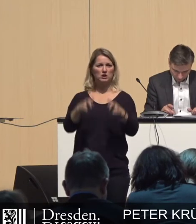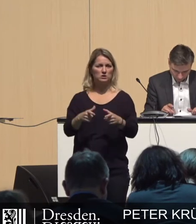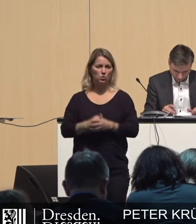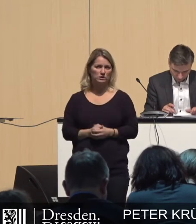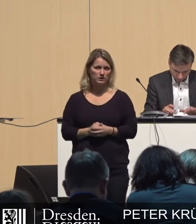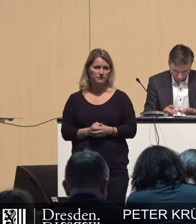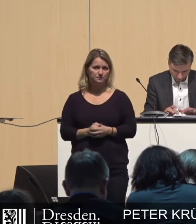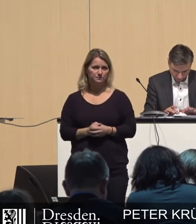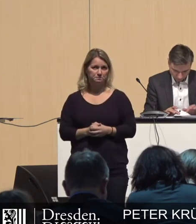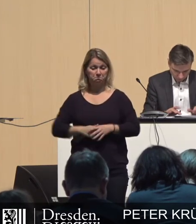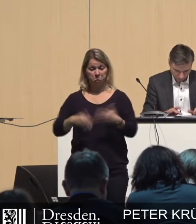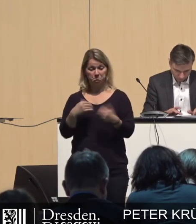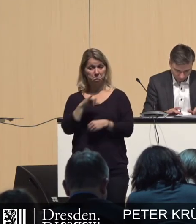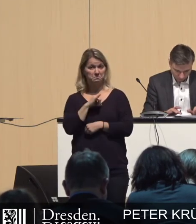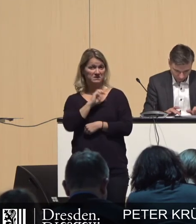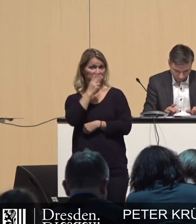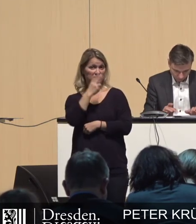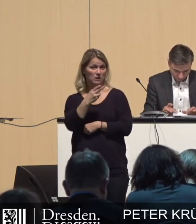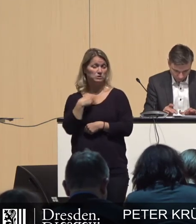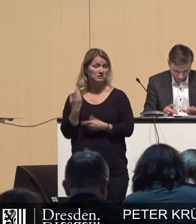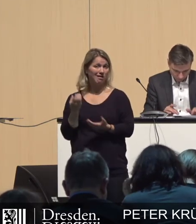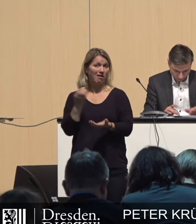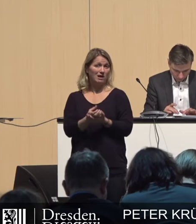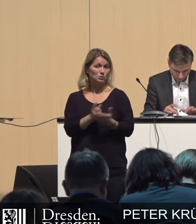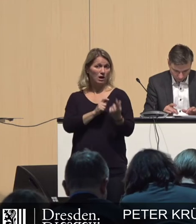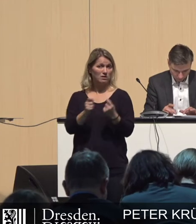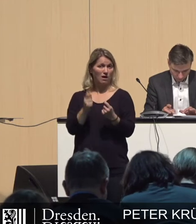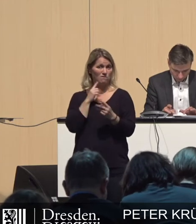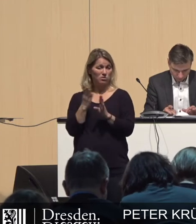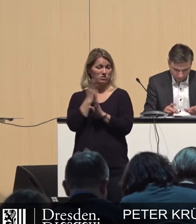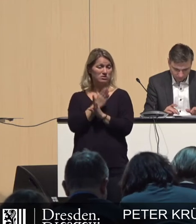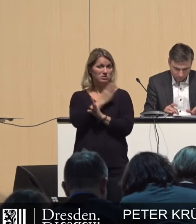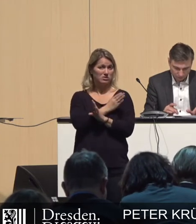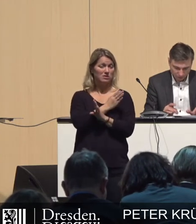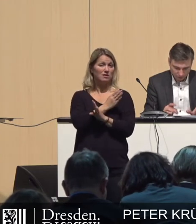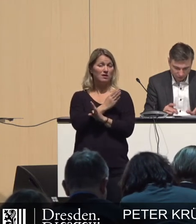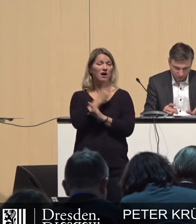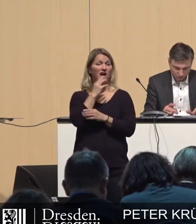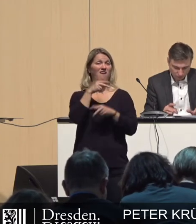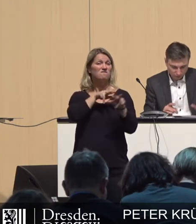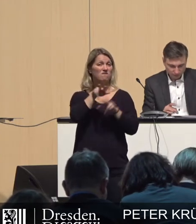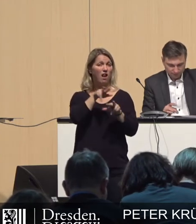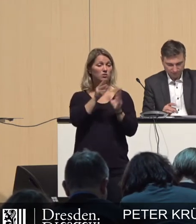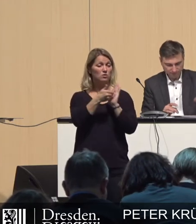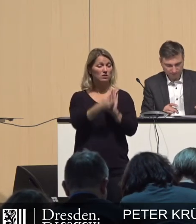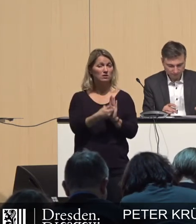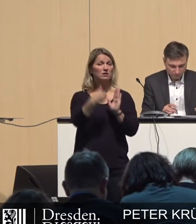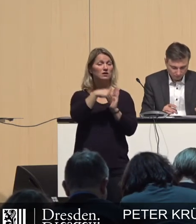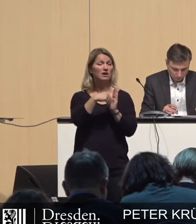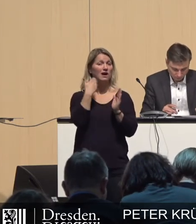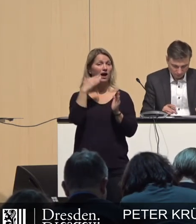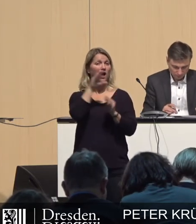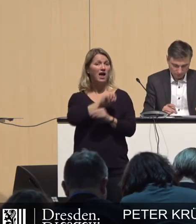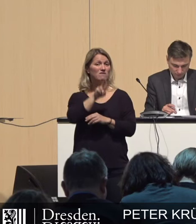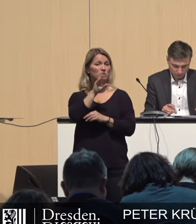Spannend wird die Frage nach dem Umgang mit der Ergänzungsantrag der Verwaltung zur Vorlage der Verwaltung mit dem Inhalt der EVD, ein